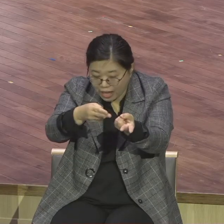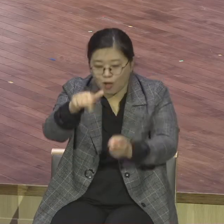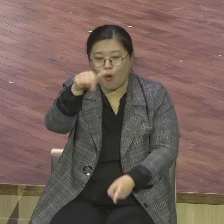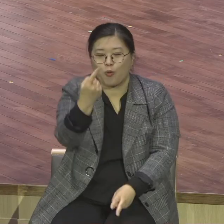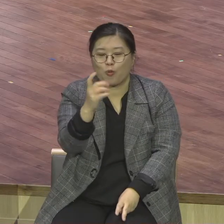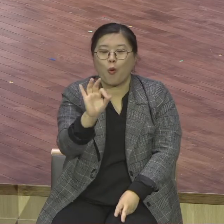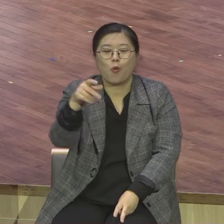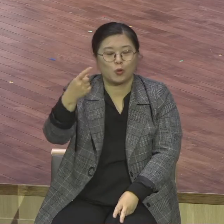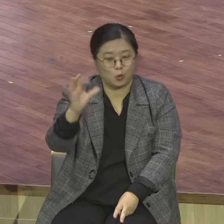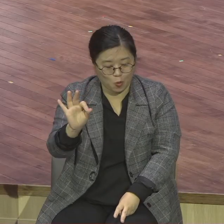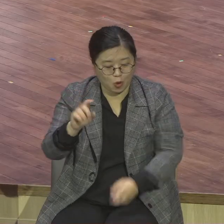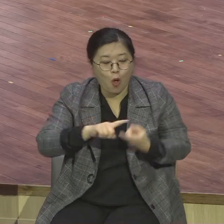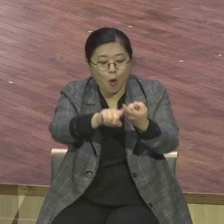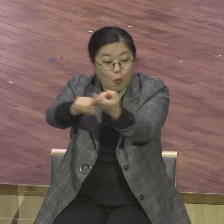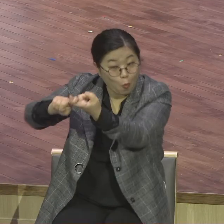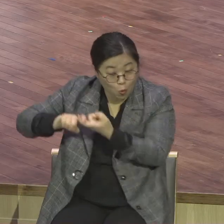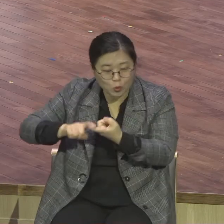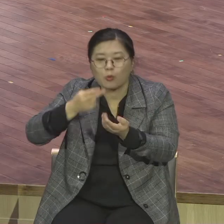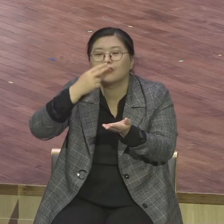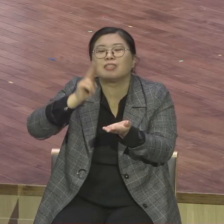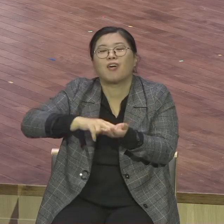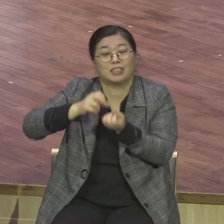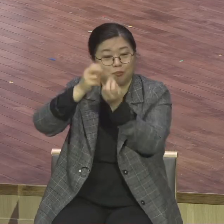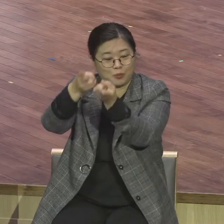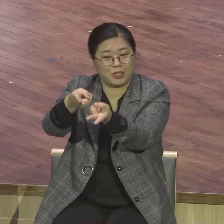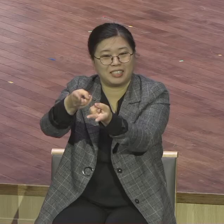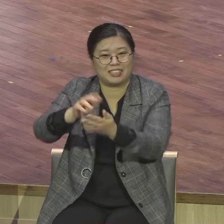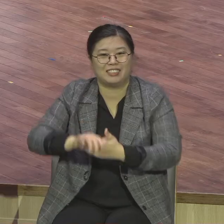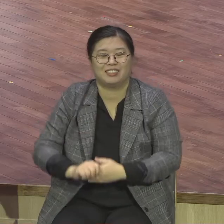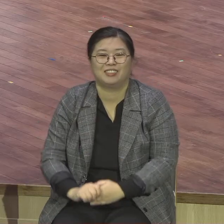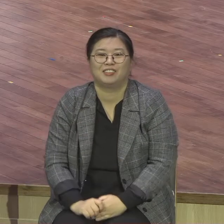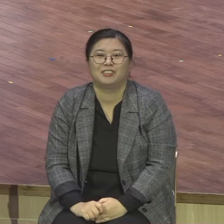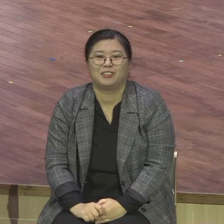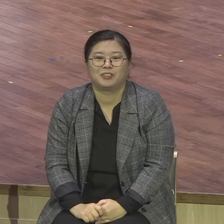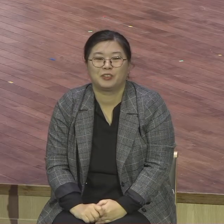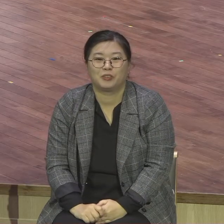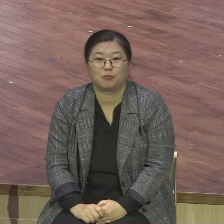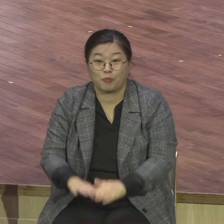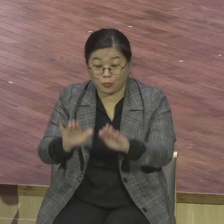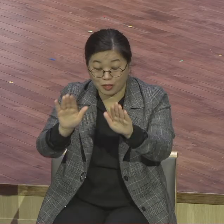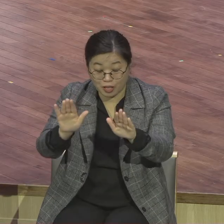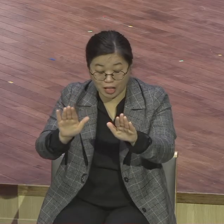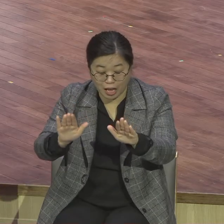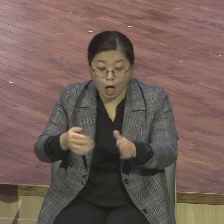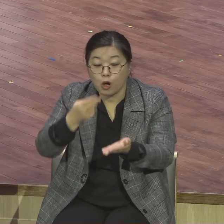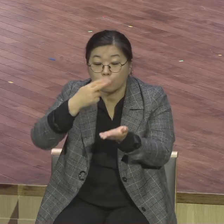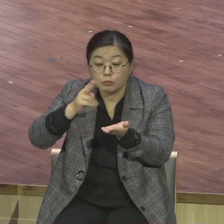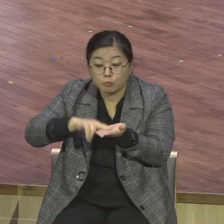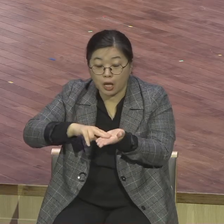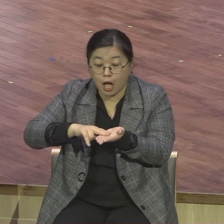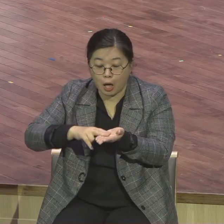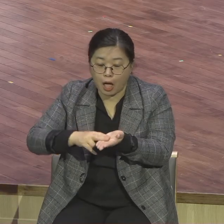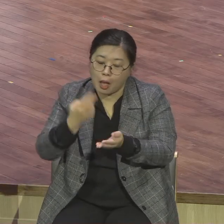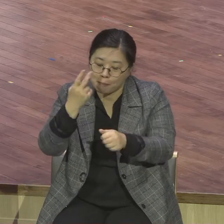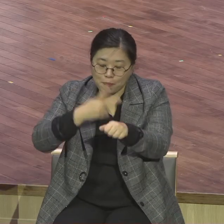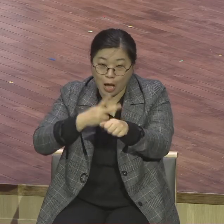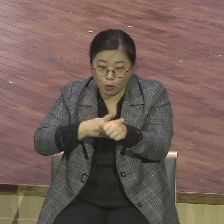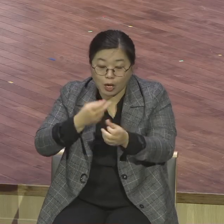성경 중에서 가장 소홀하게 여기는 서신서입니다.